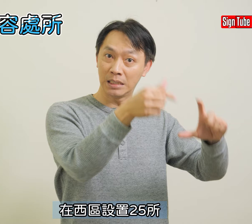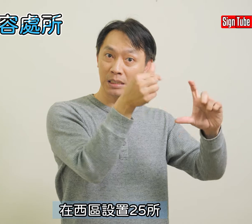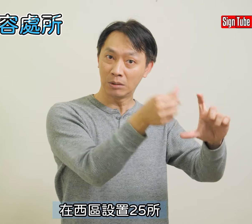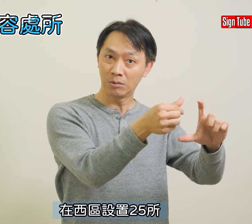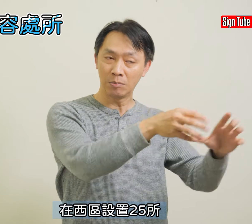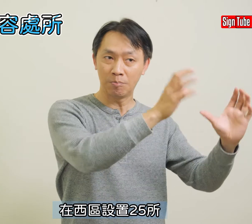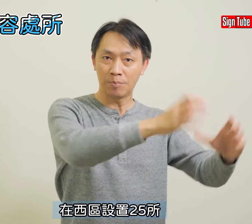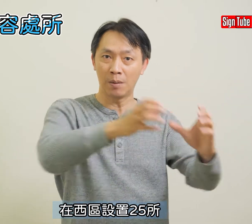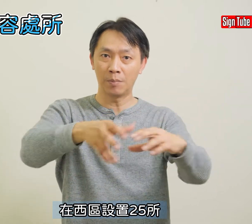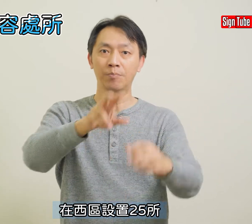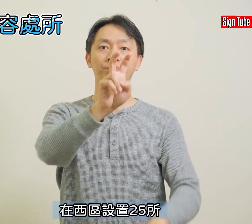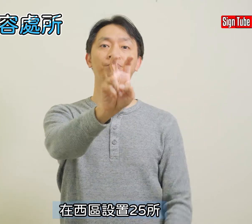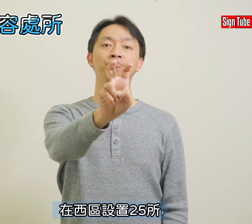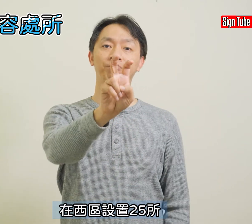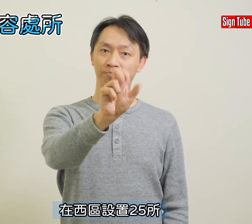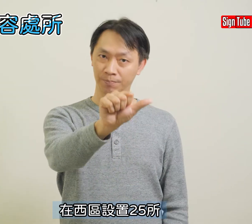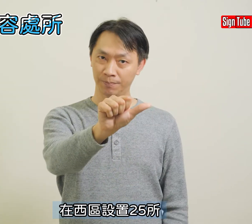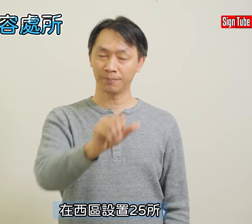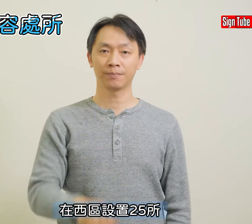在西区设置25所，